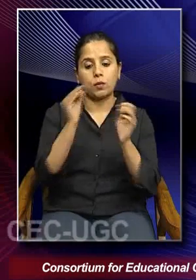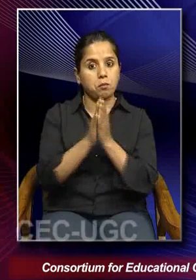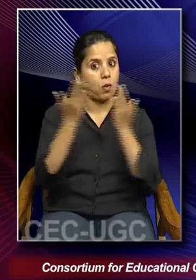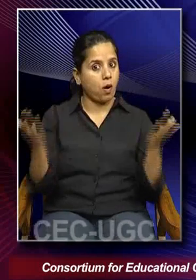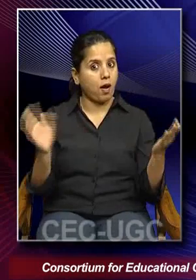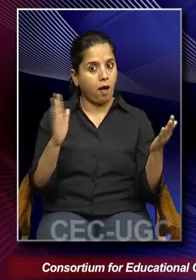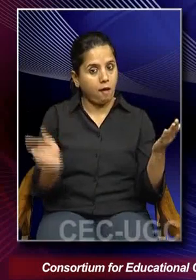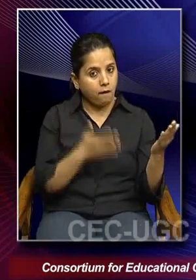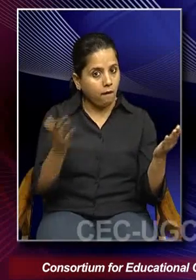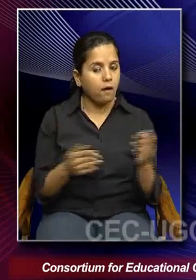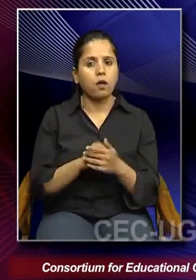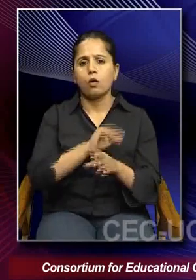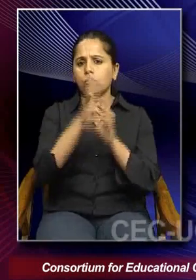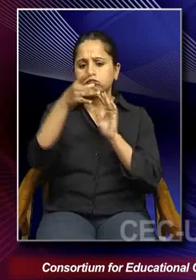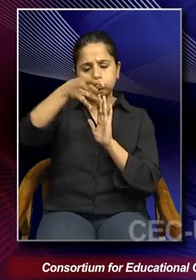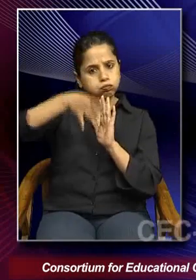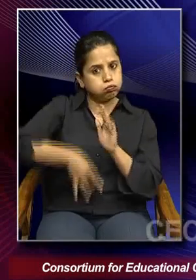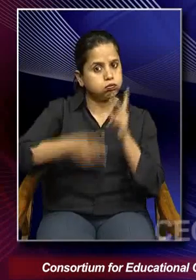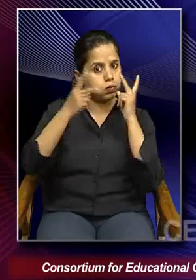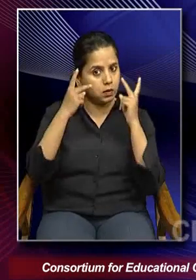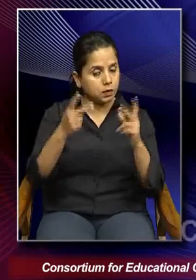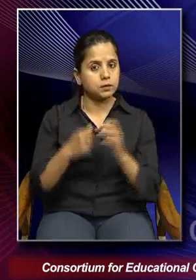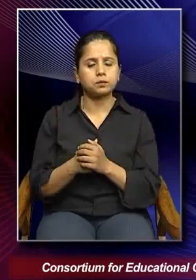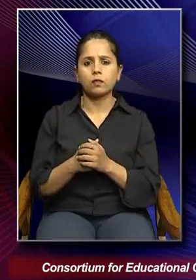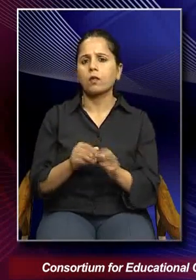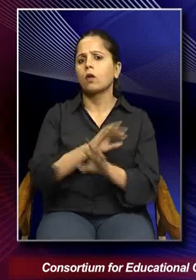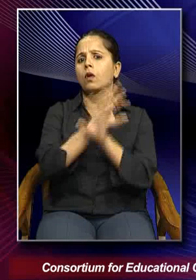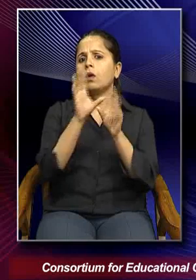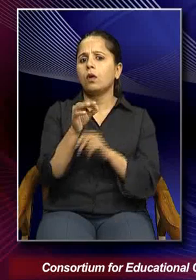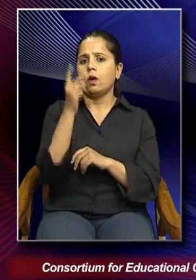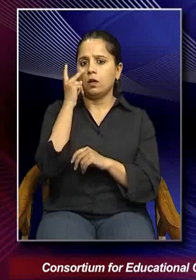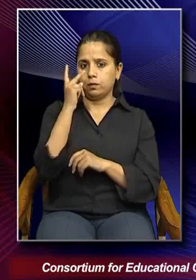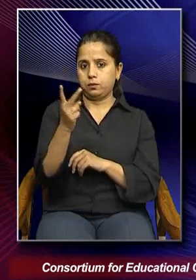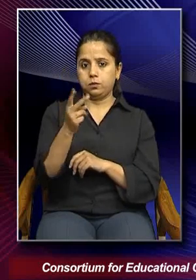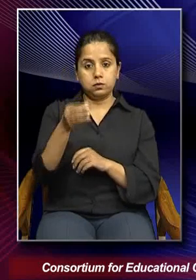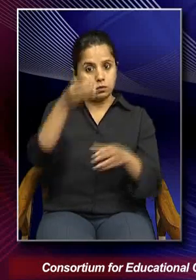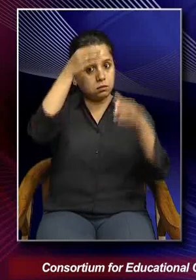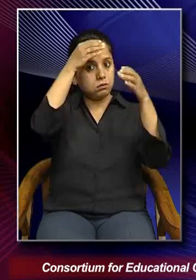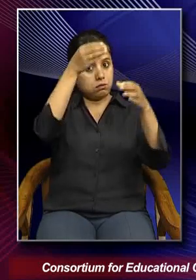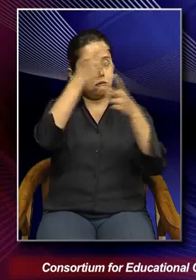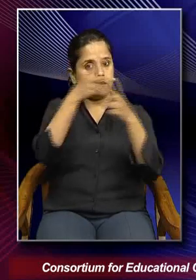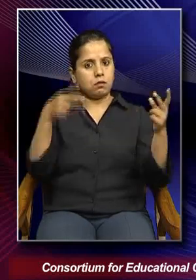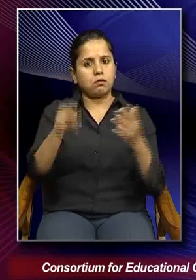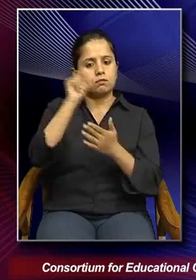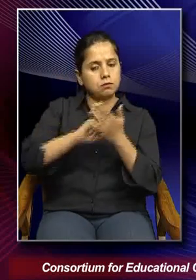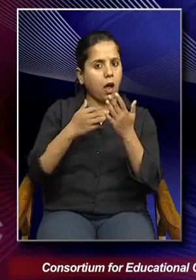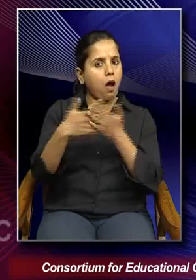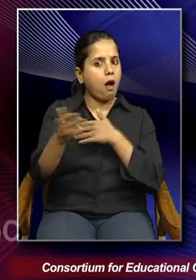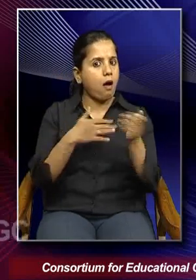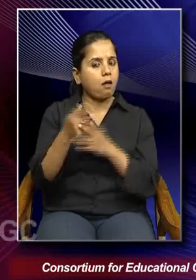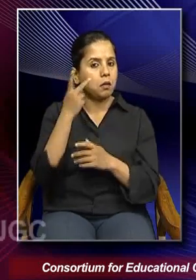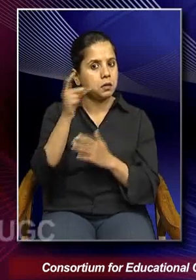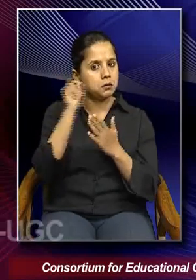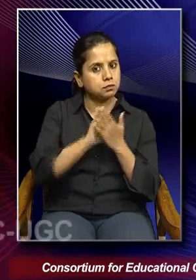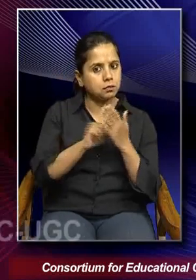पूरा आख्यानों से तमाम तरह की ज्ञानवर्धक रचनाओं से